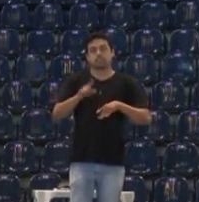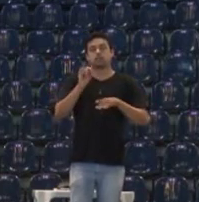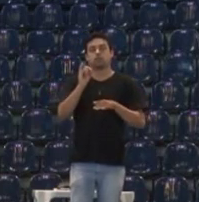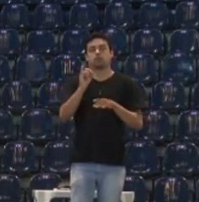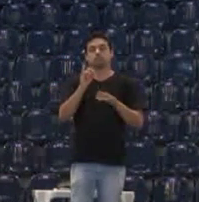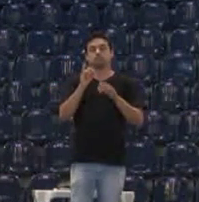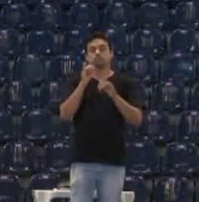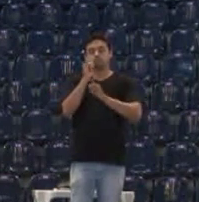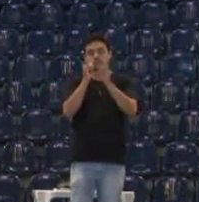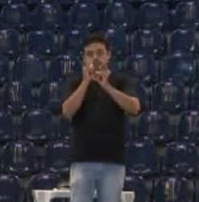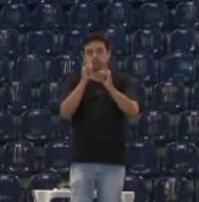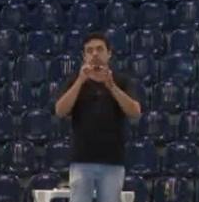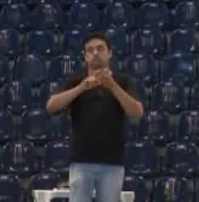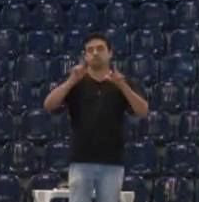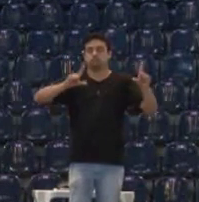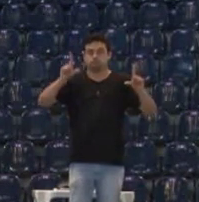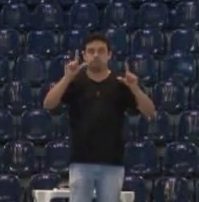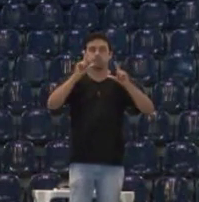comunicação